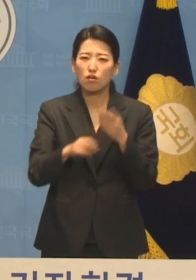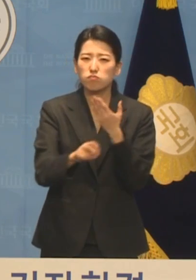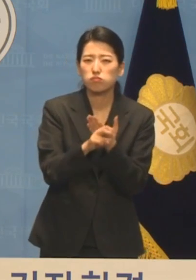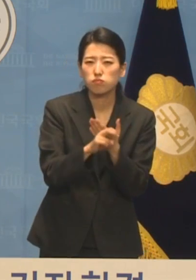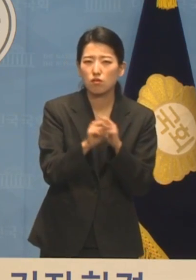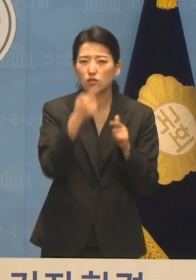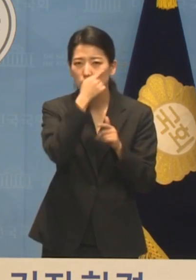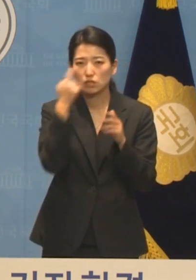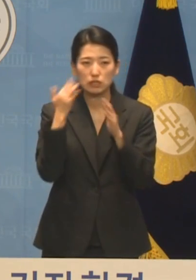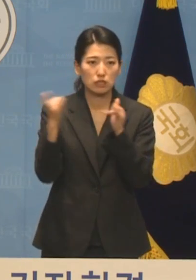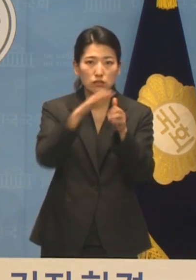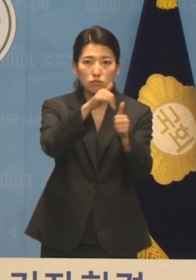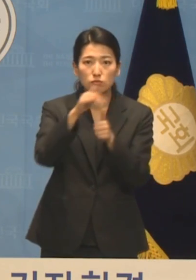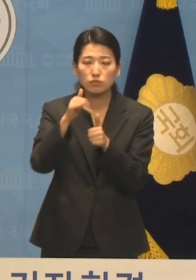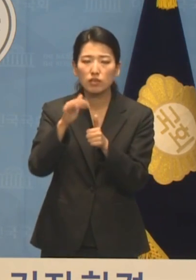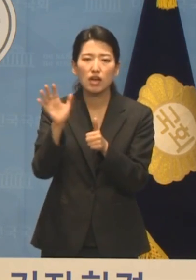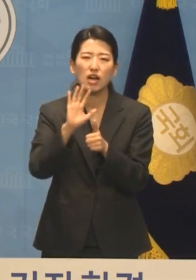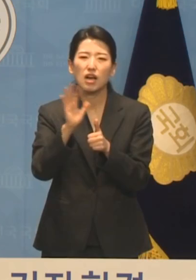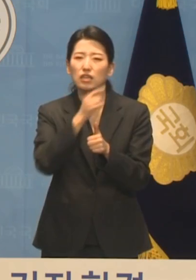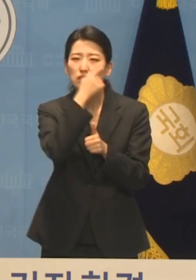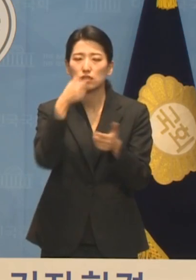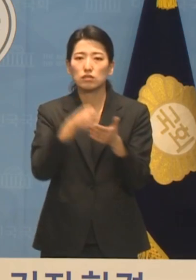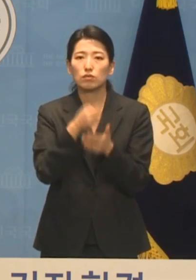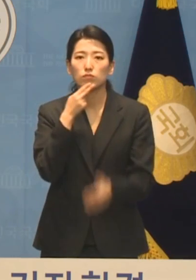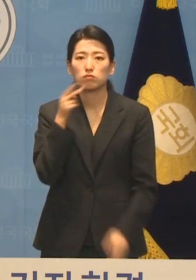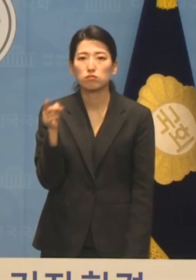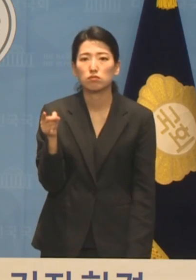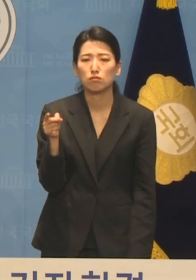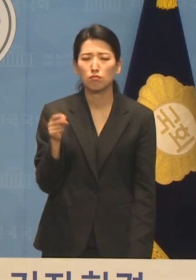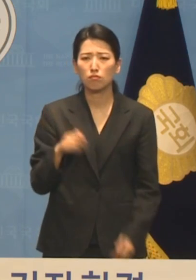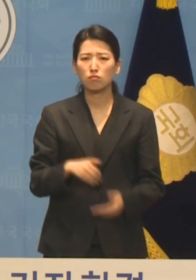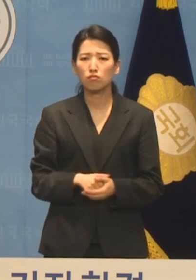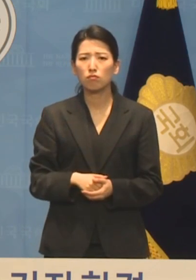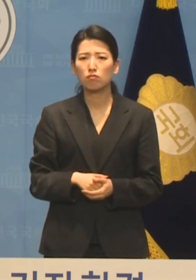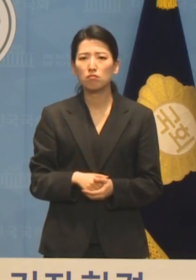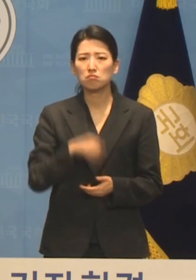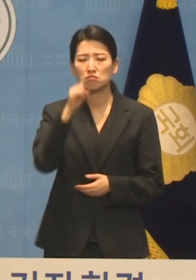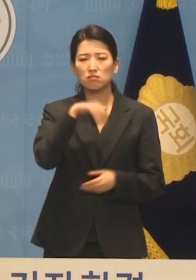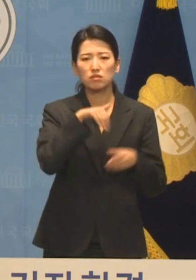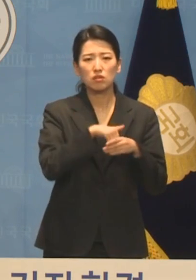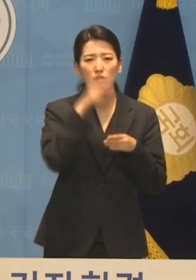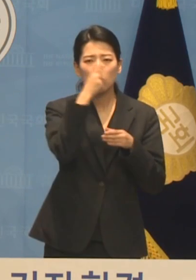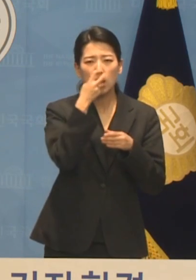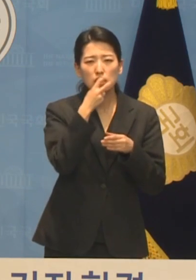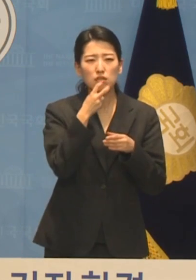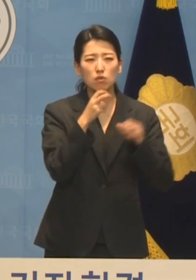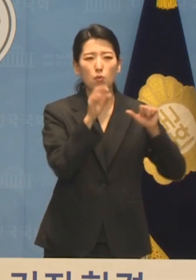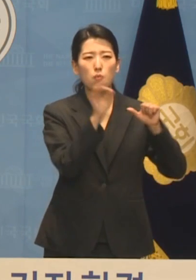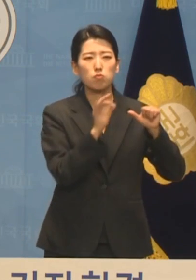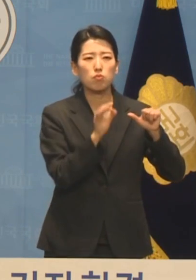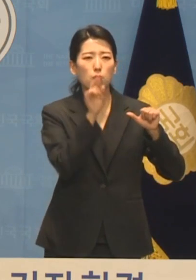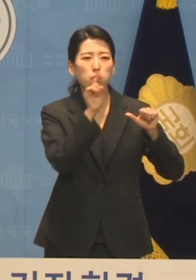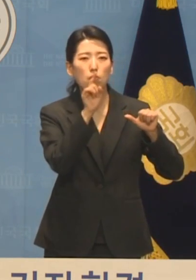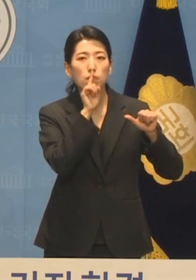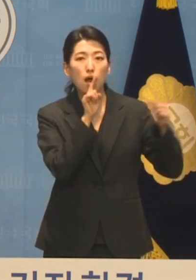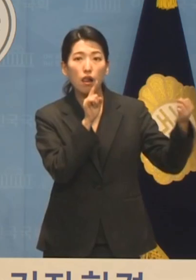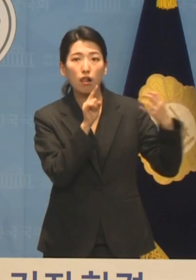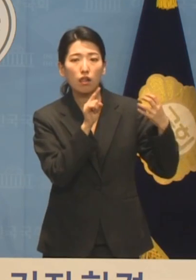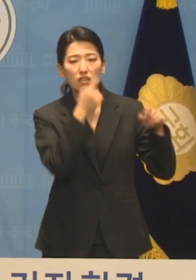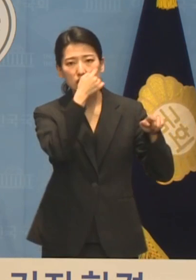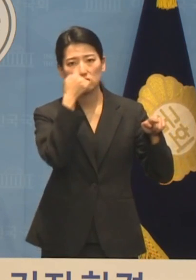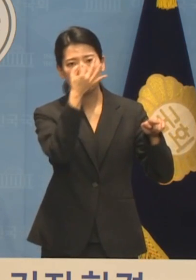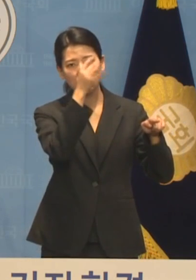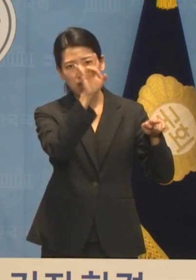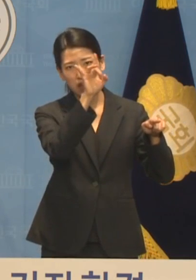국정원 백종욱 차장의 선관위 서버 5% 검증에 관한 증언만을 인용했습니다. 이 외에는 모두